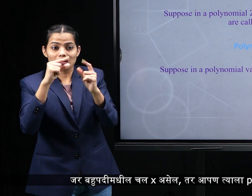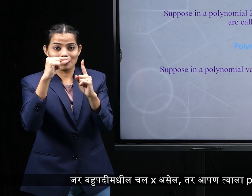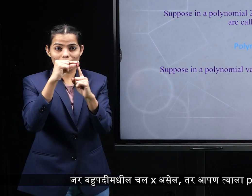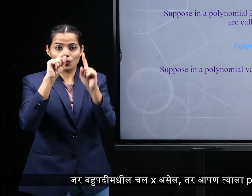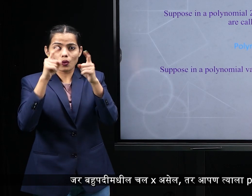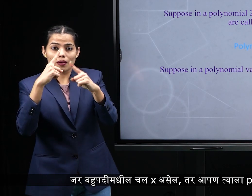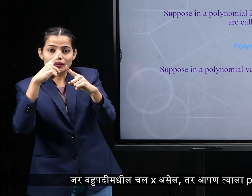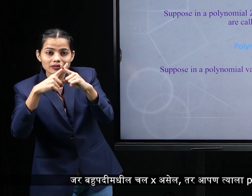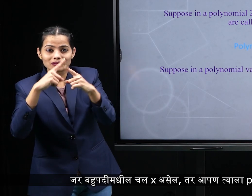शकतो.